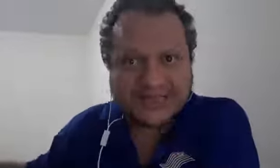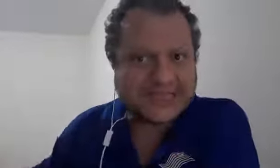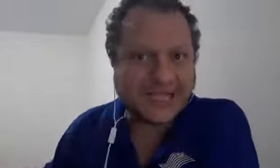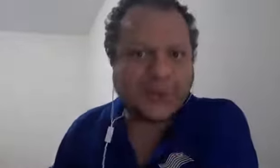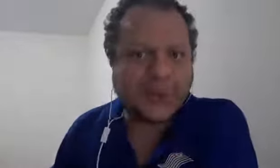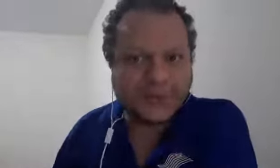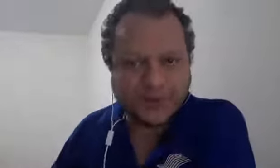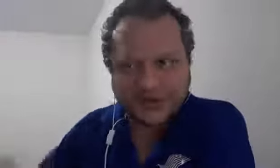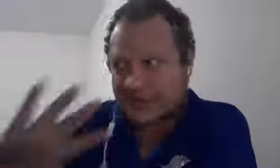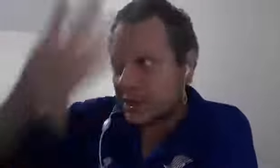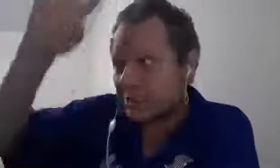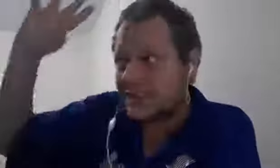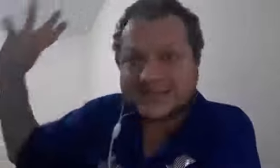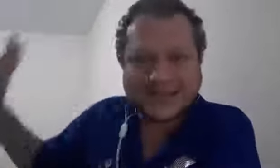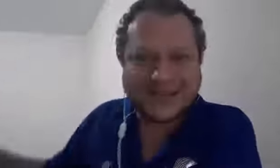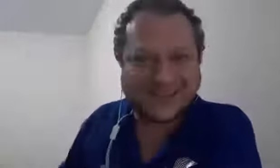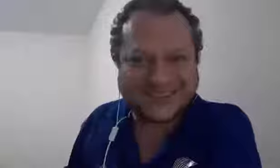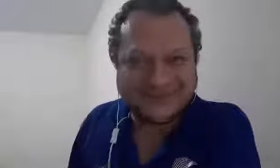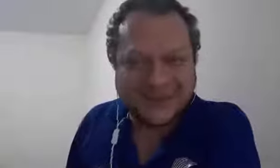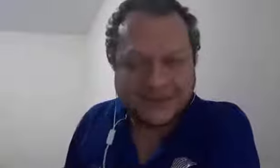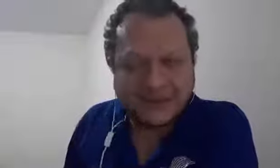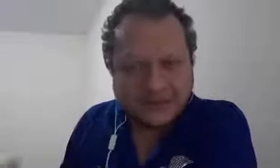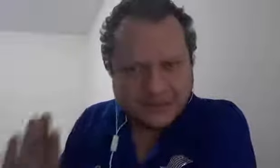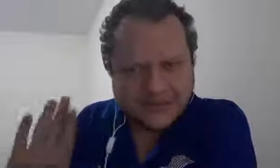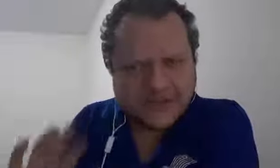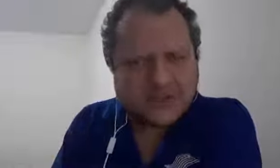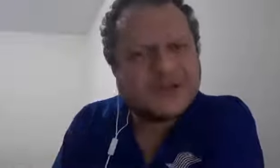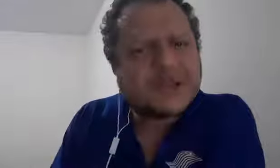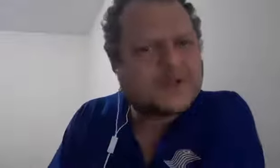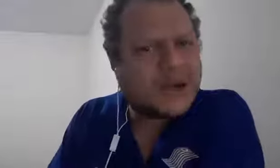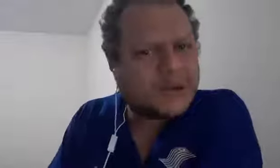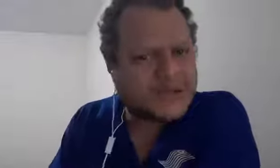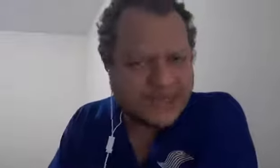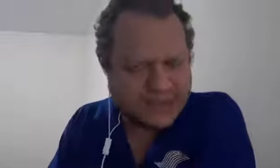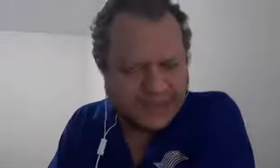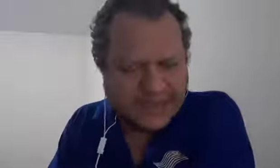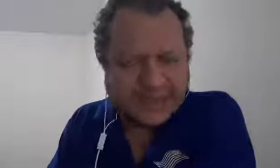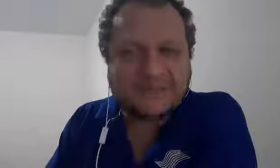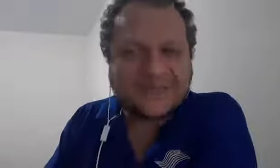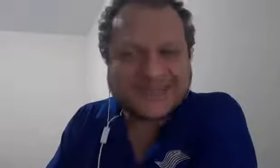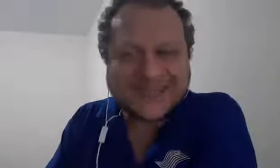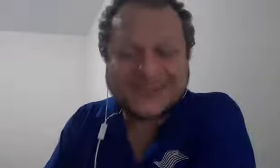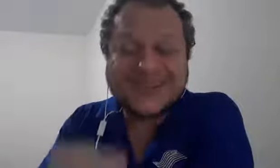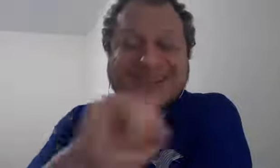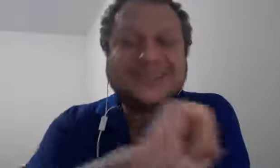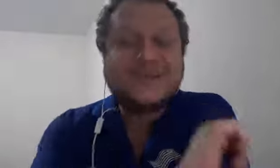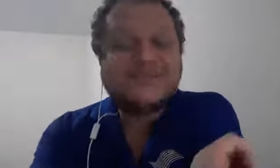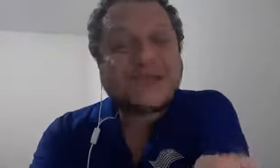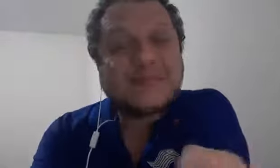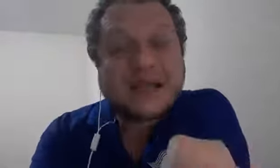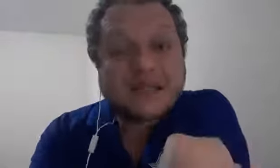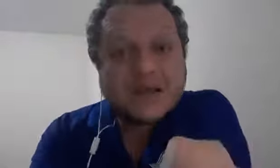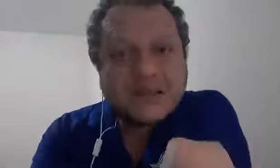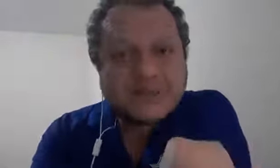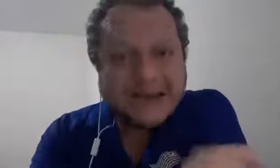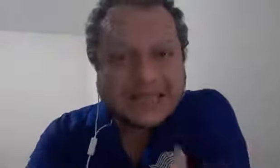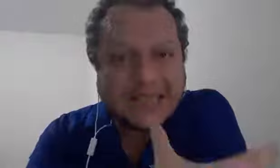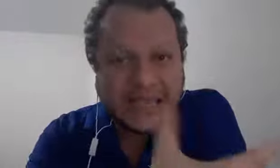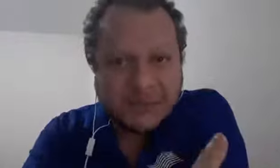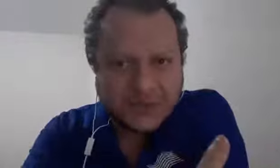está em obra, por isso até que eu mudei de cenário também. Então, se vocês ouvirem uns barulhos aí, não liguem não, tá certo? Então, para que nós marquemos